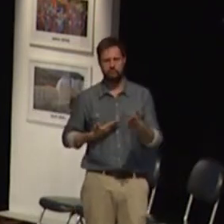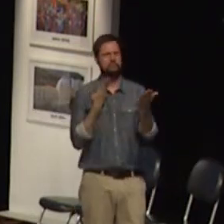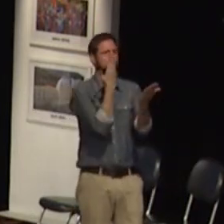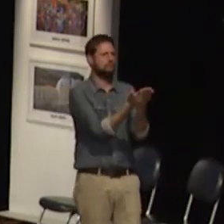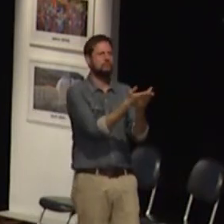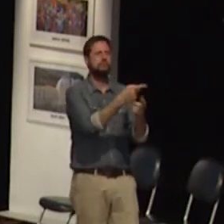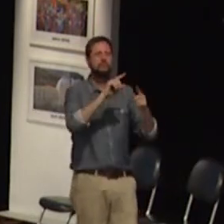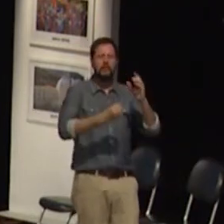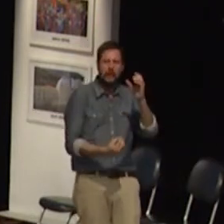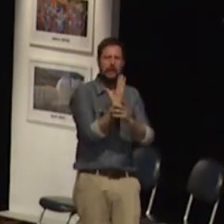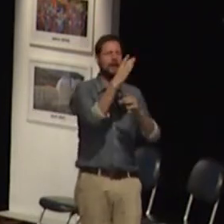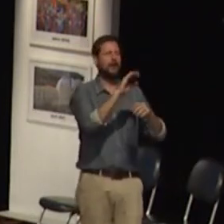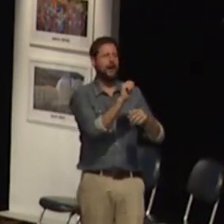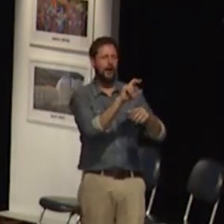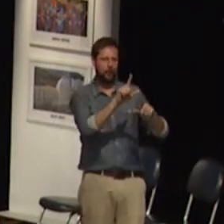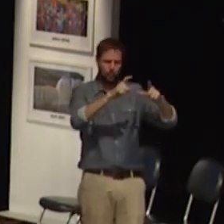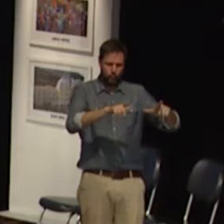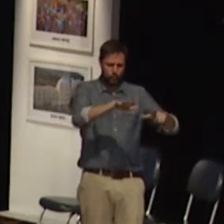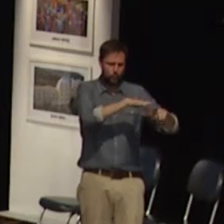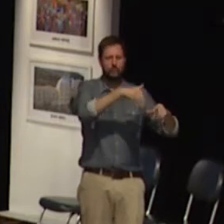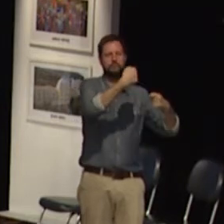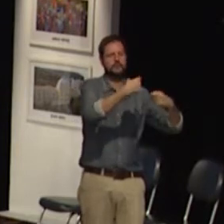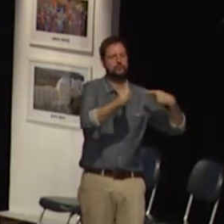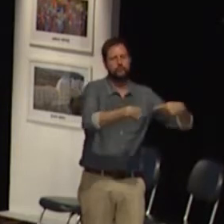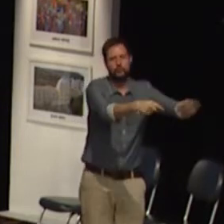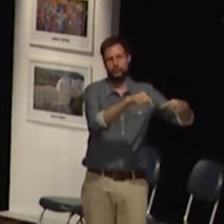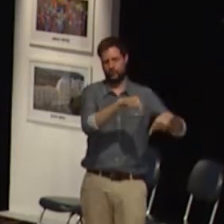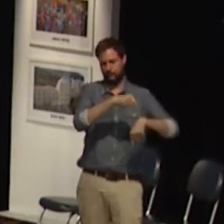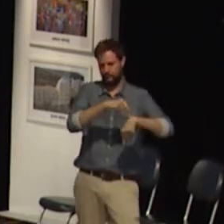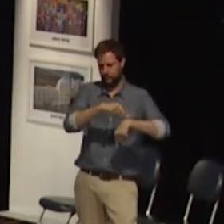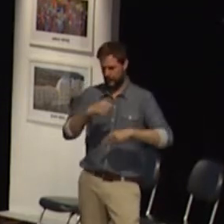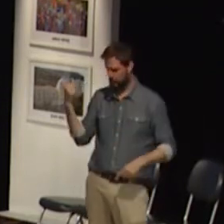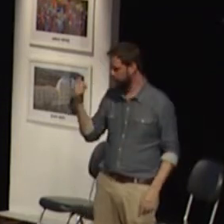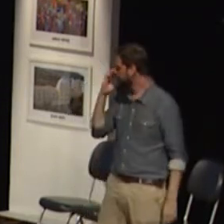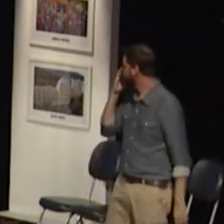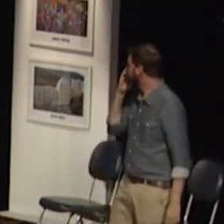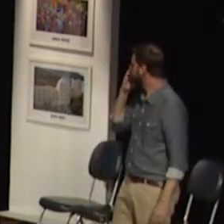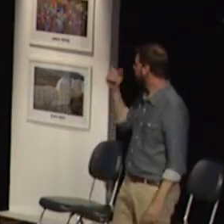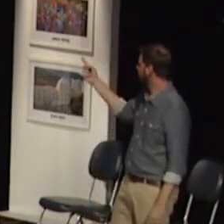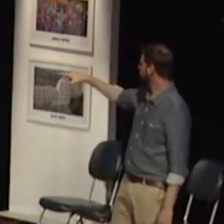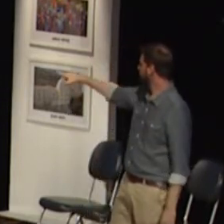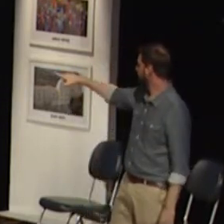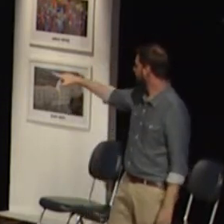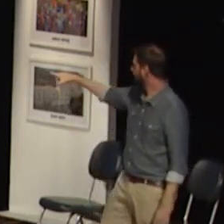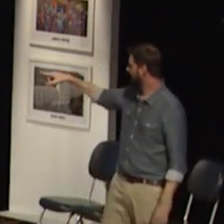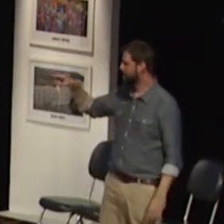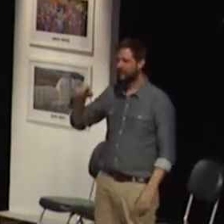oficializou isso em um documento, né, botamos um ofício, enviamos, né, e agora estamos esperando